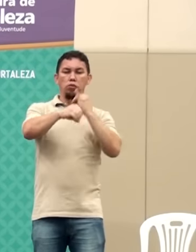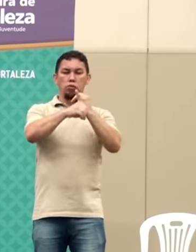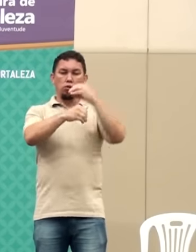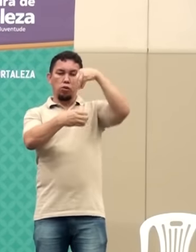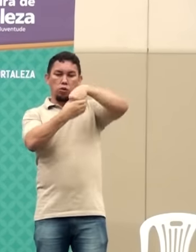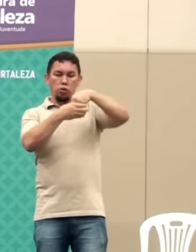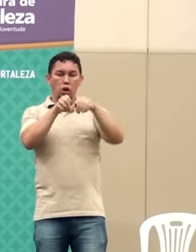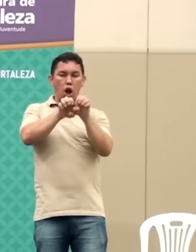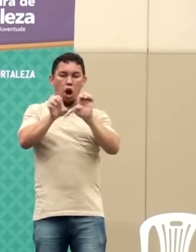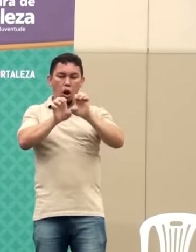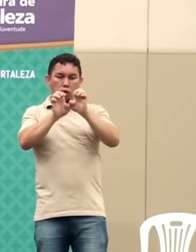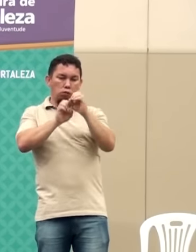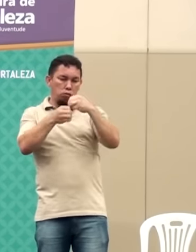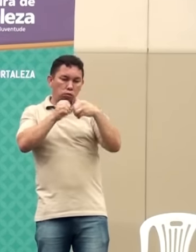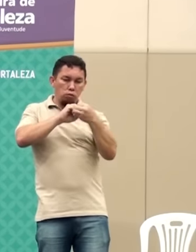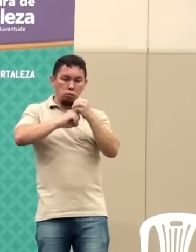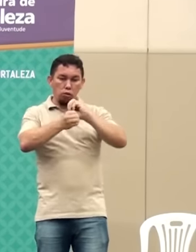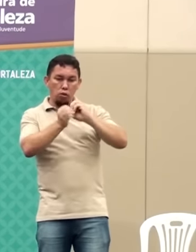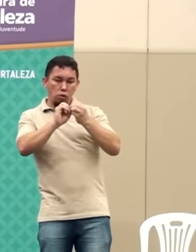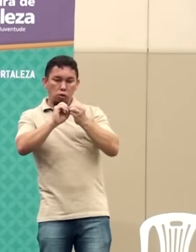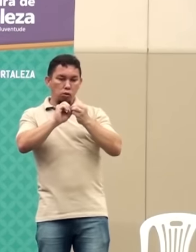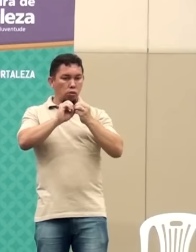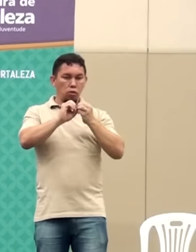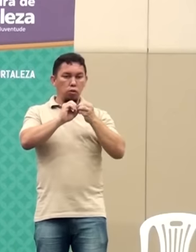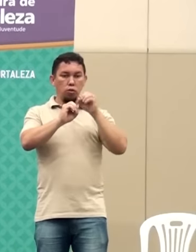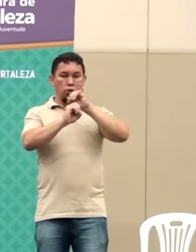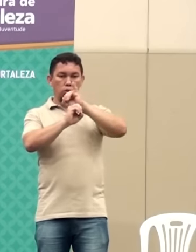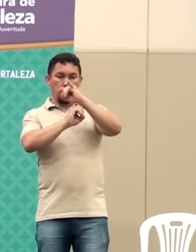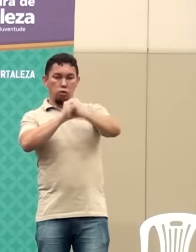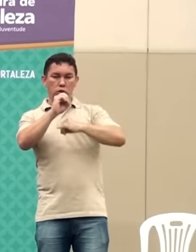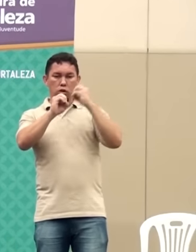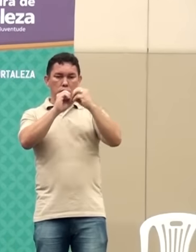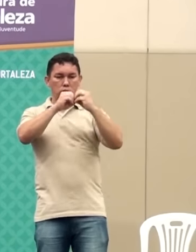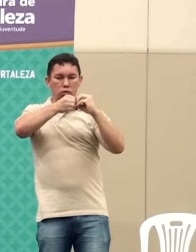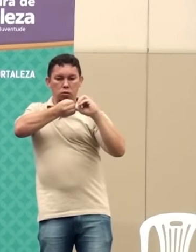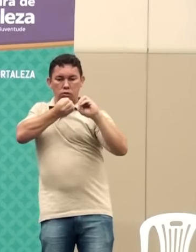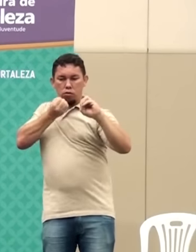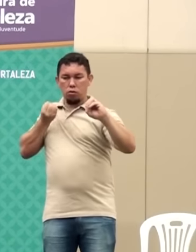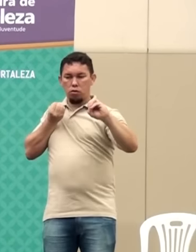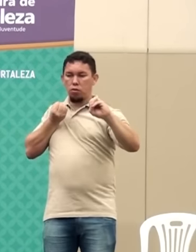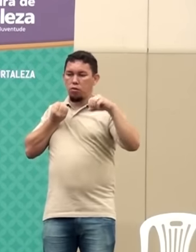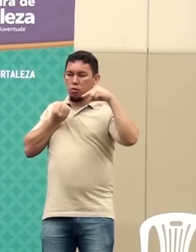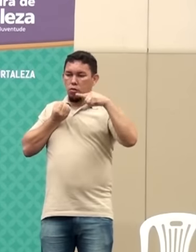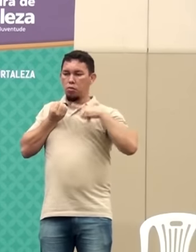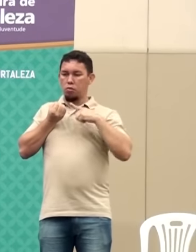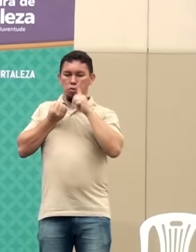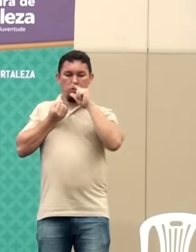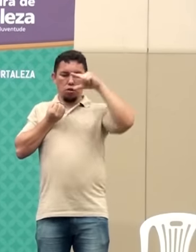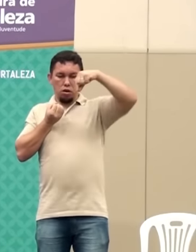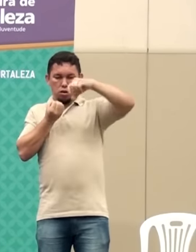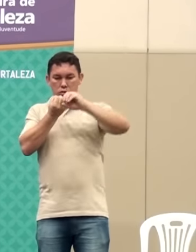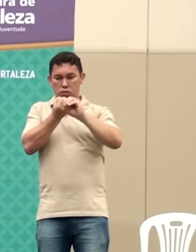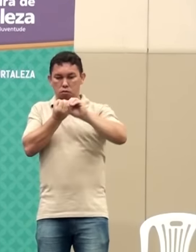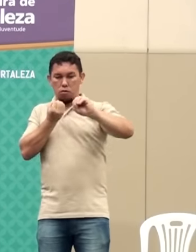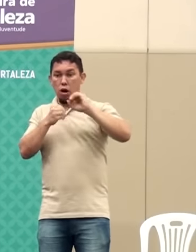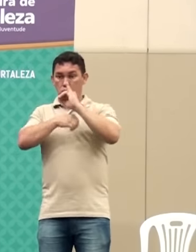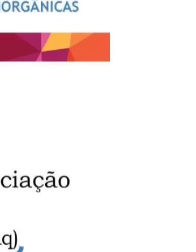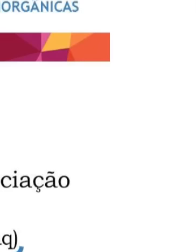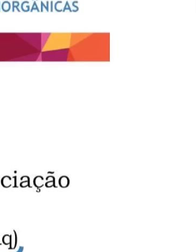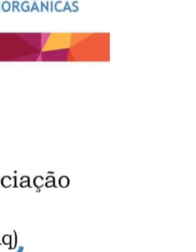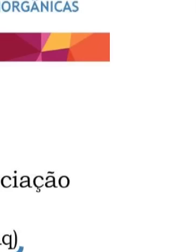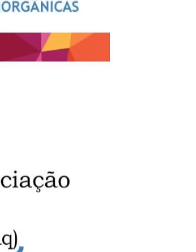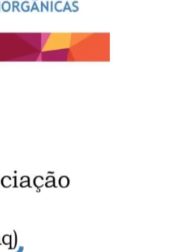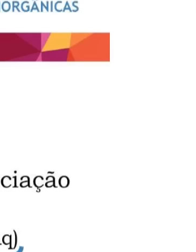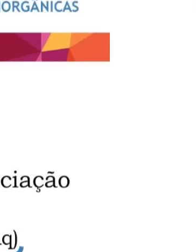que está acontecendo nesse caso aí é que os íons estão sendo separados pela molécula de água. Essa solução,